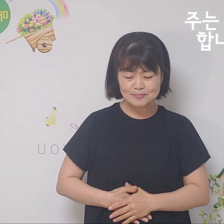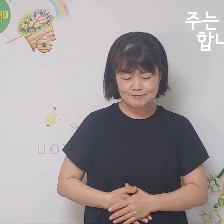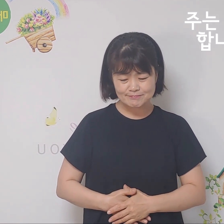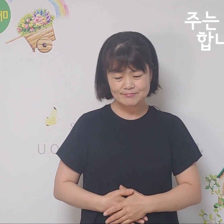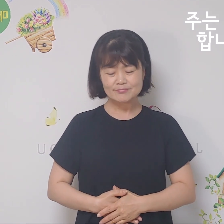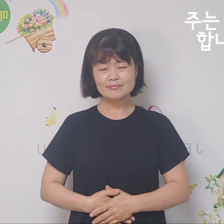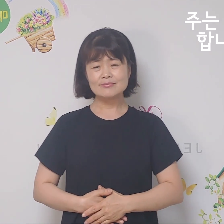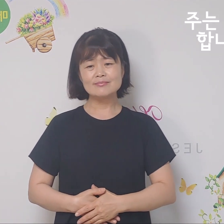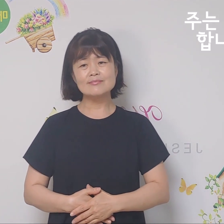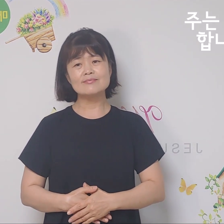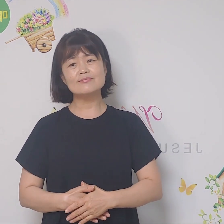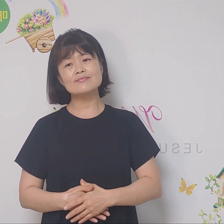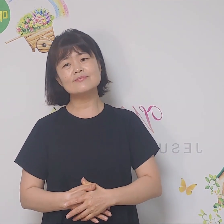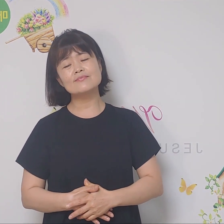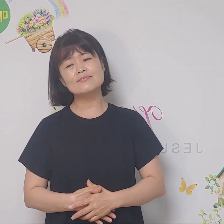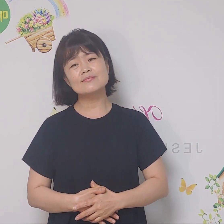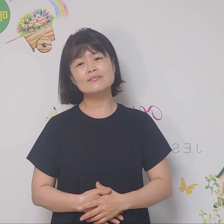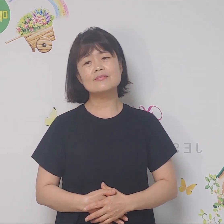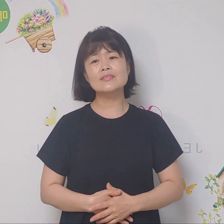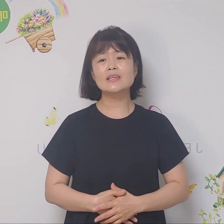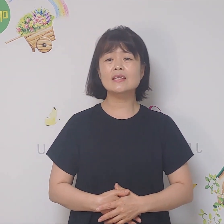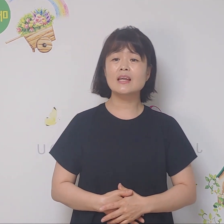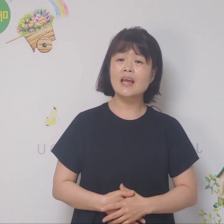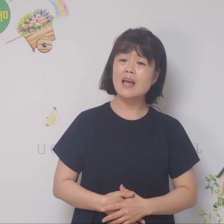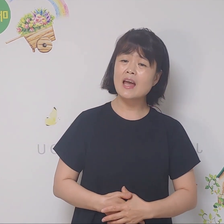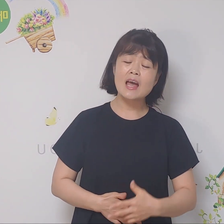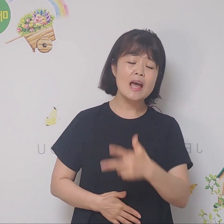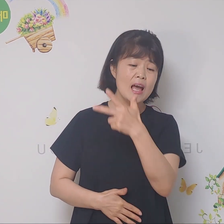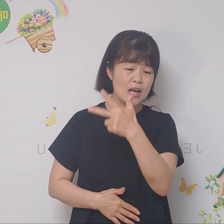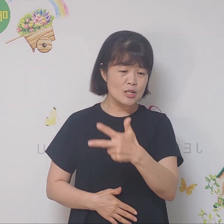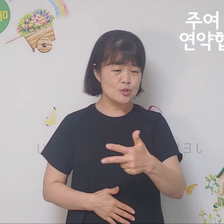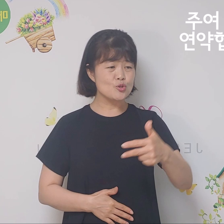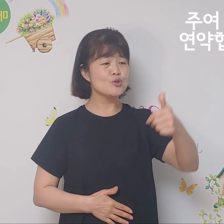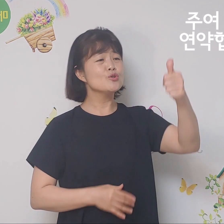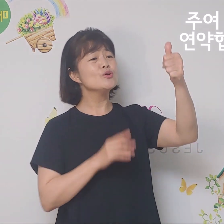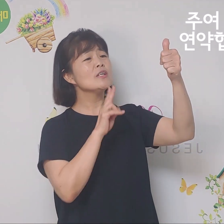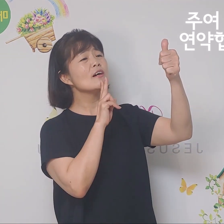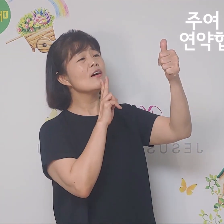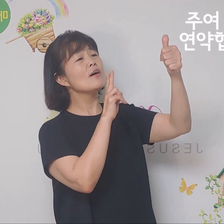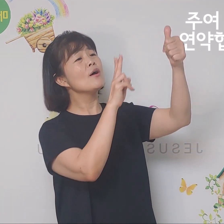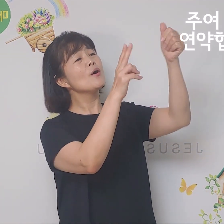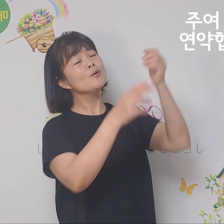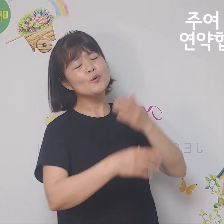함께 고백합시다. 주여, 우리 연약합니다. 주여, 우린